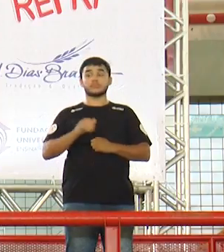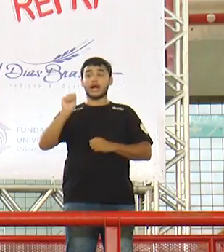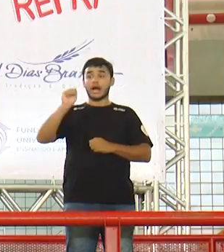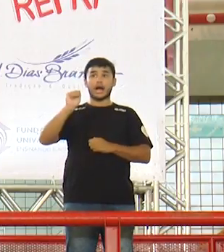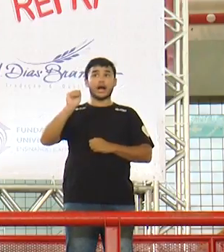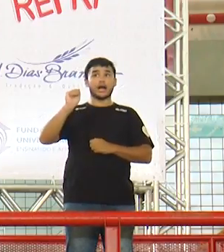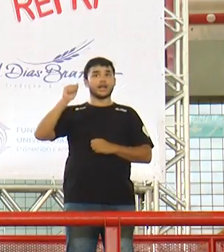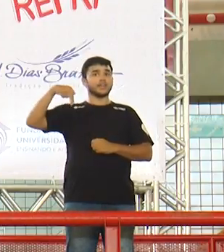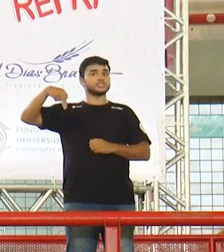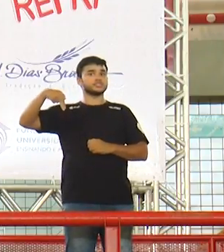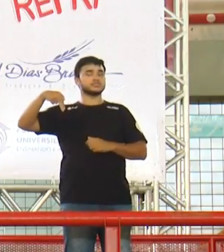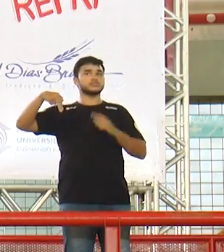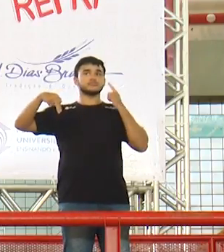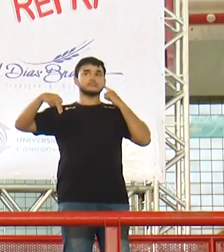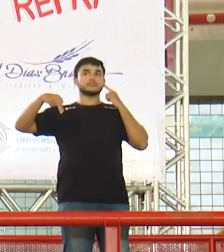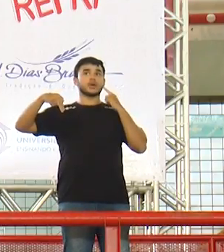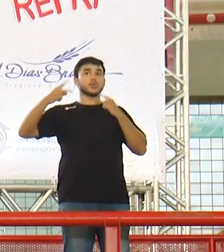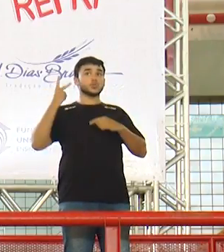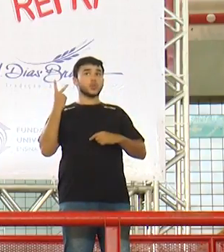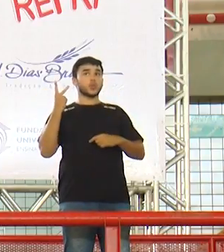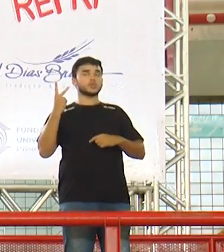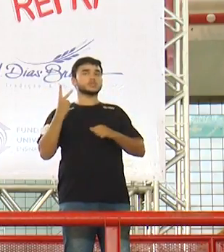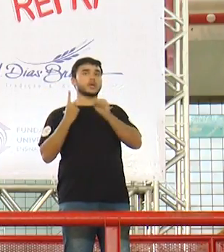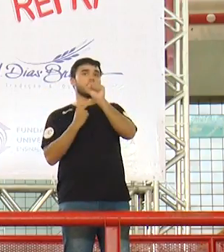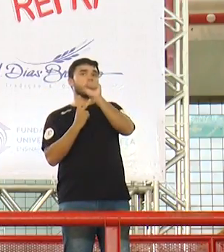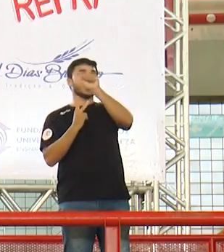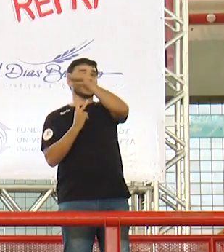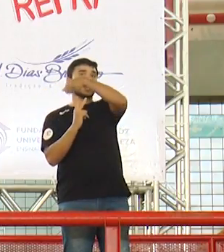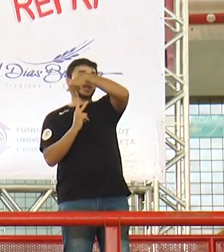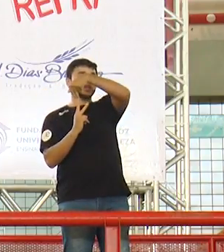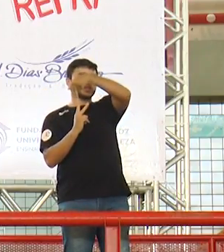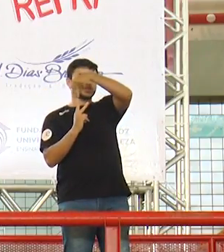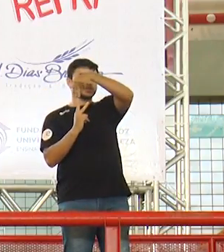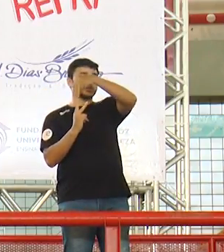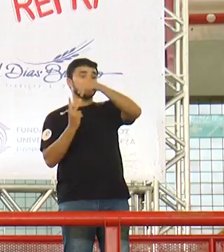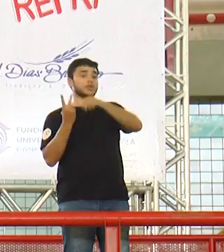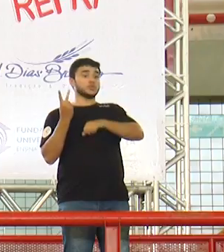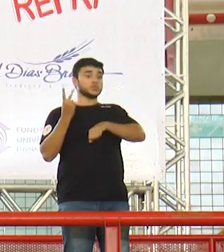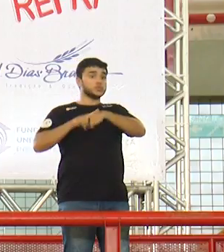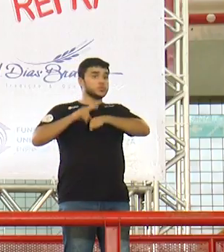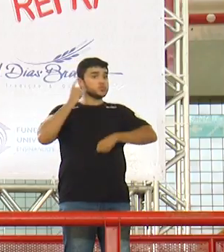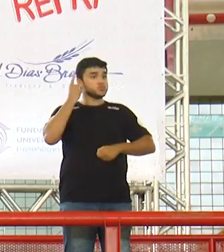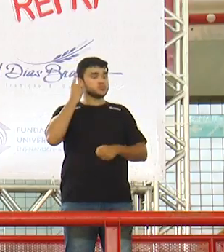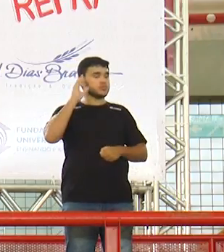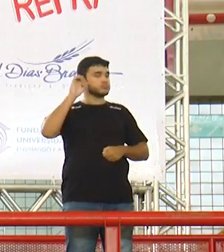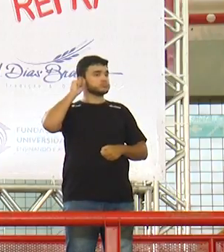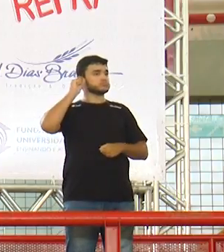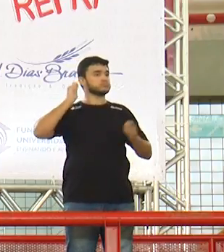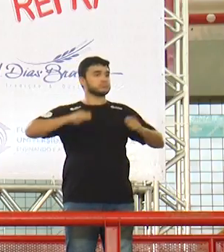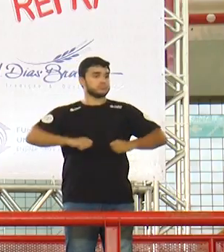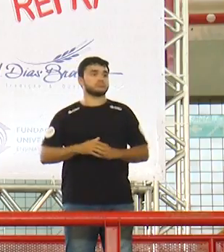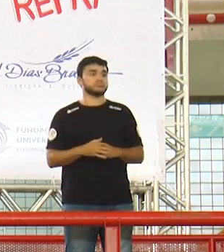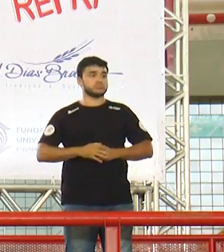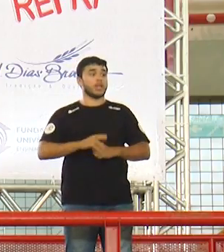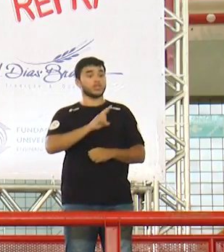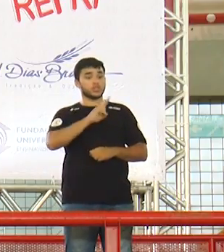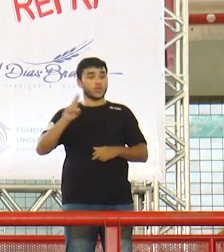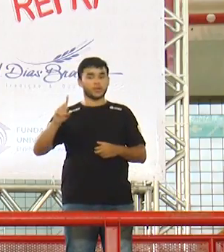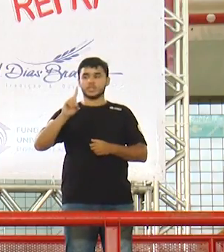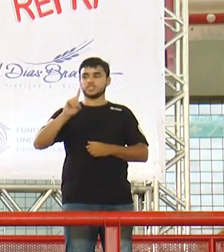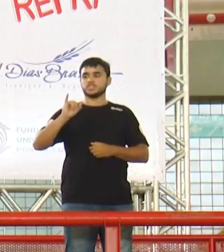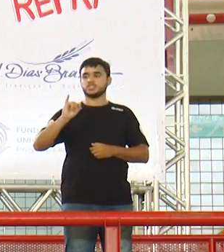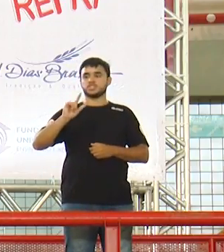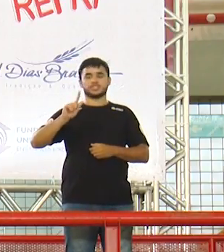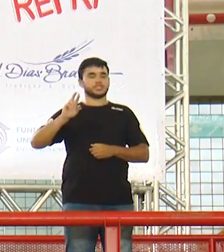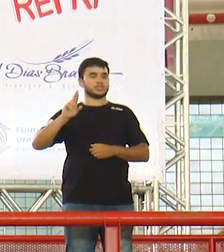AN tem duas letras, mas corresponde só a um fonema. Então, esse AN também é dígrafo. Tudo